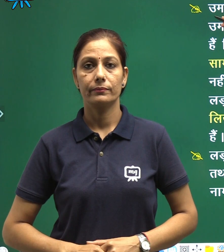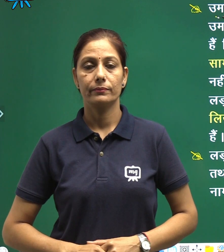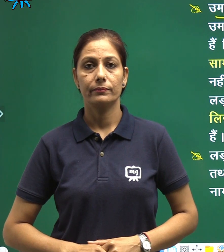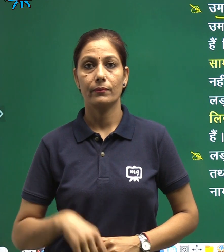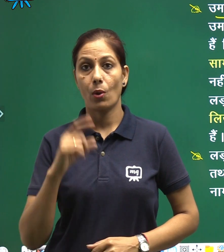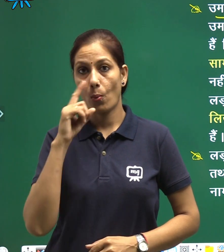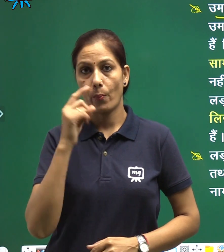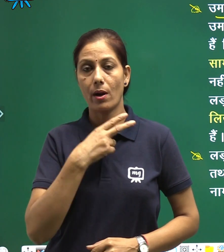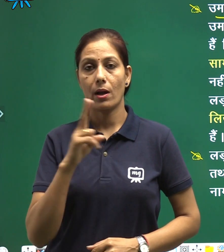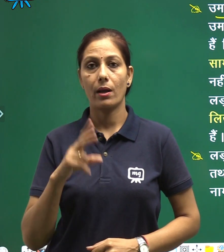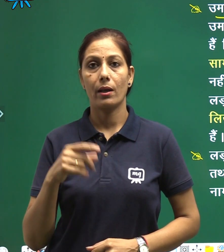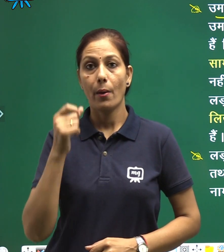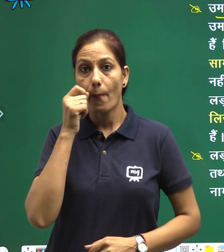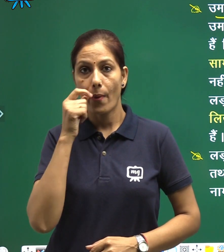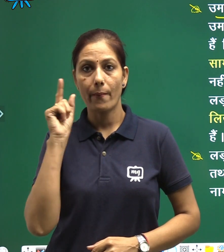उमा के पिताजी,